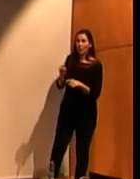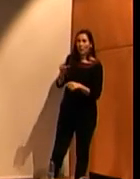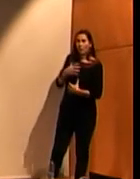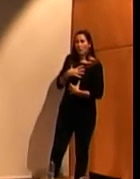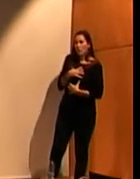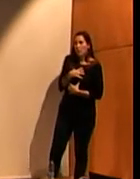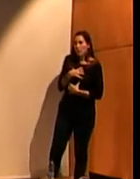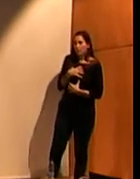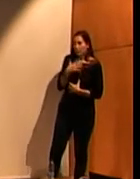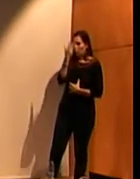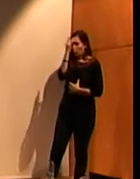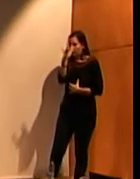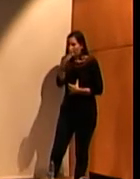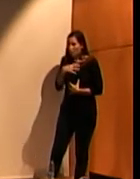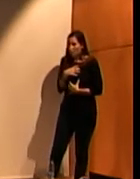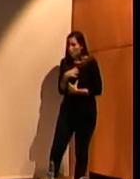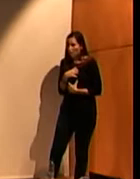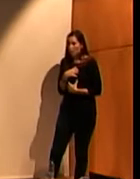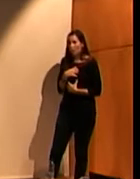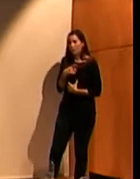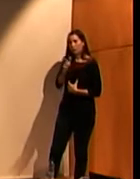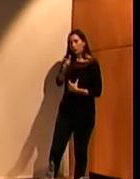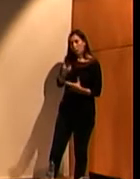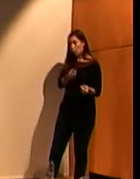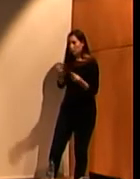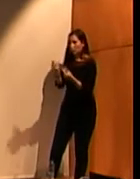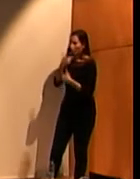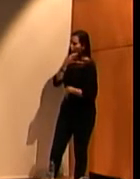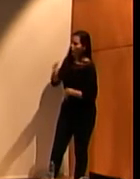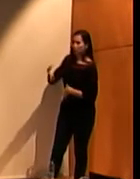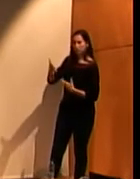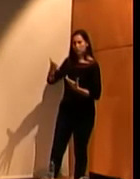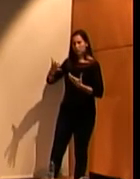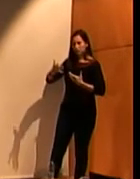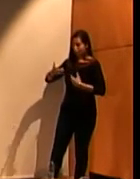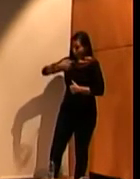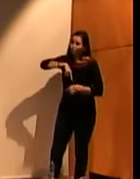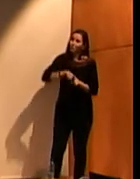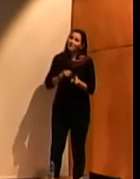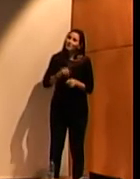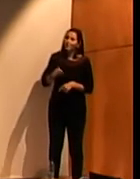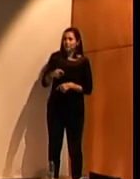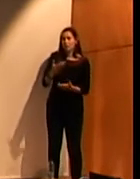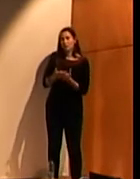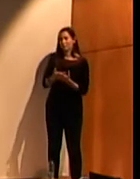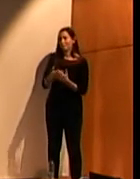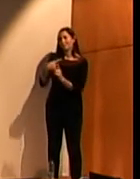angoissées de l'inconnu, de cette aventure inconnue, nous-mêmes aussi. Vous avez réussi à nous mettre à l'aise et ça, c'était plutôt